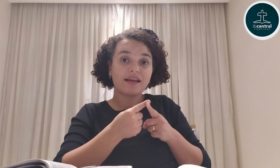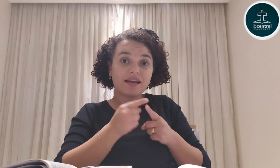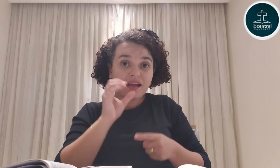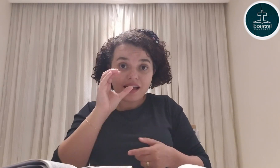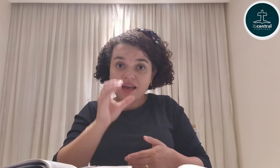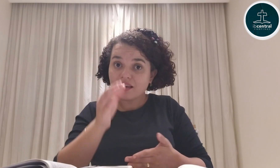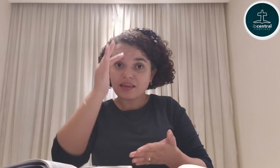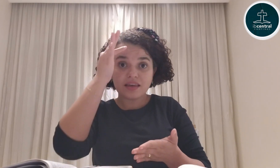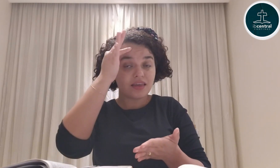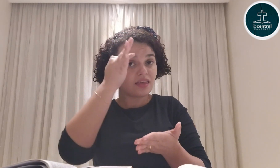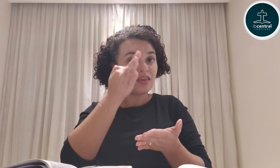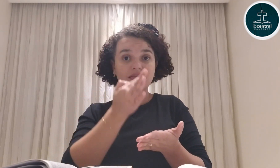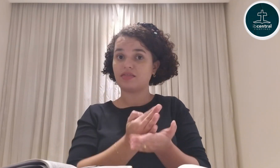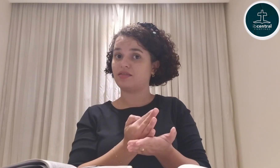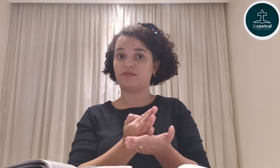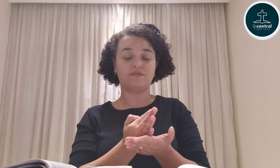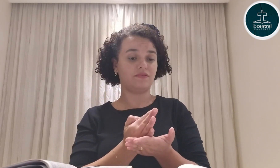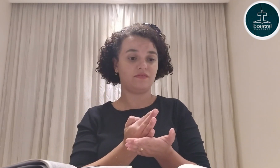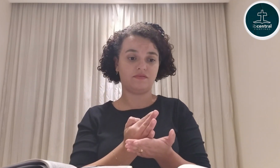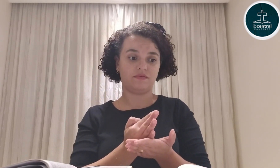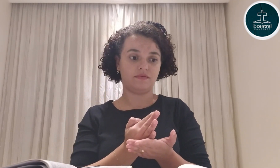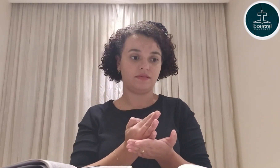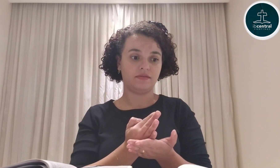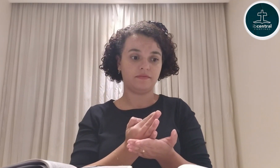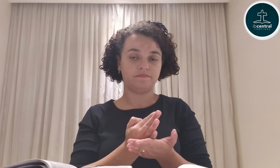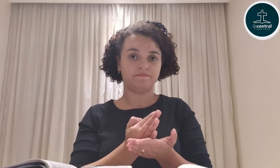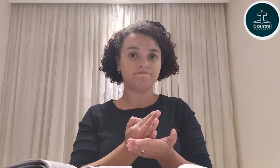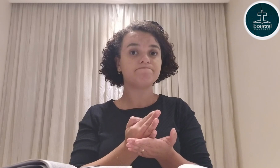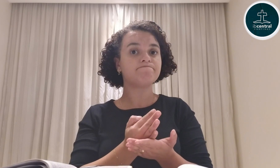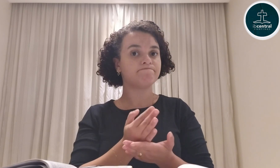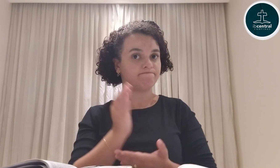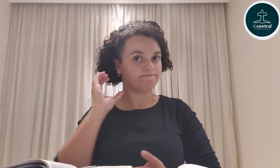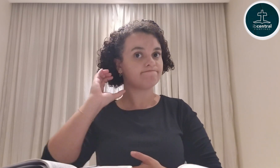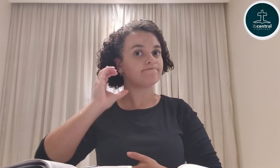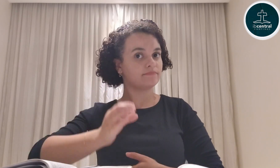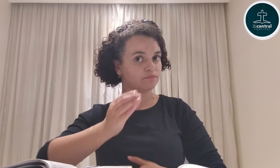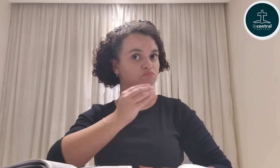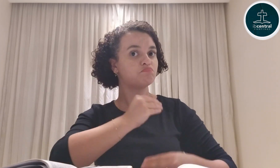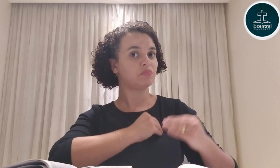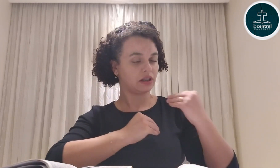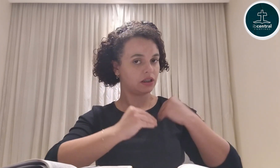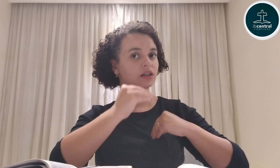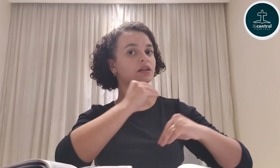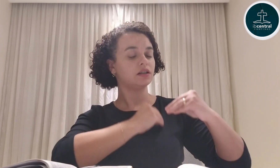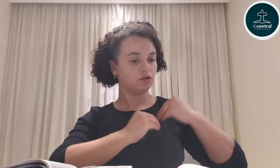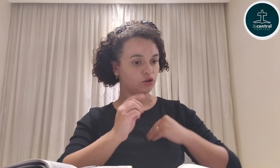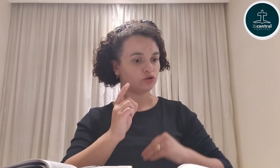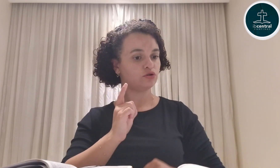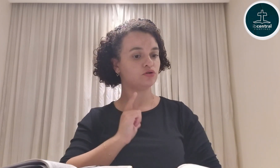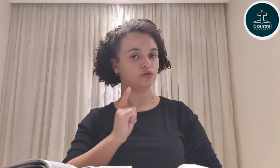Deus não aceitou a oferta de Caim, porque ele não tinha fé.